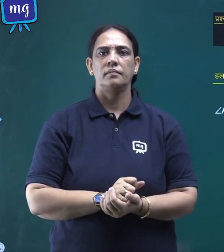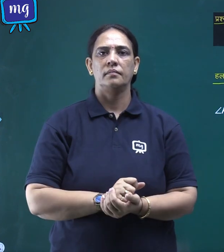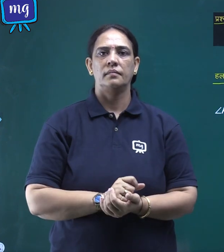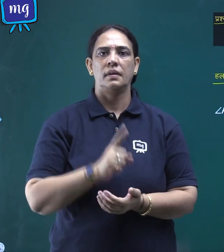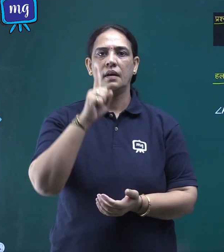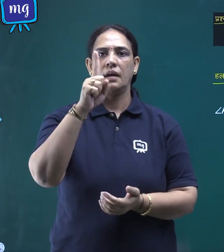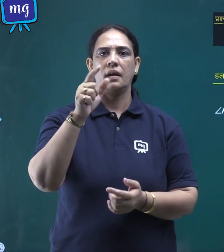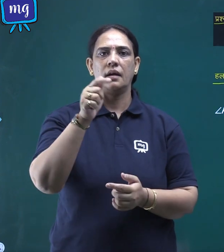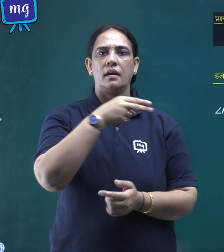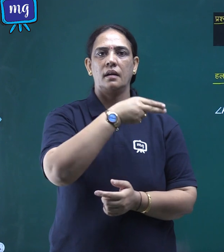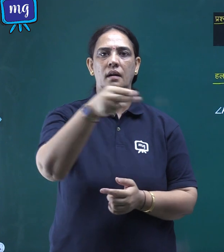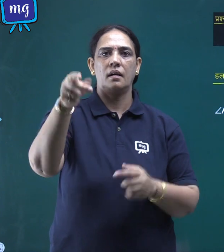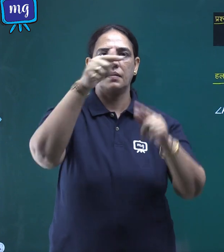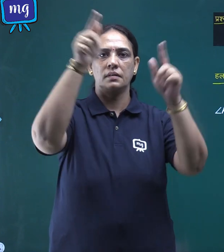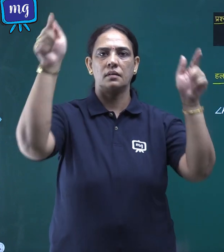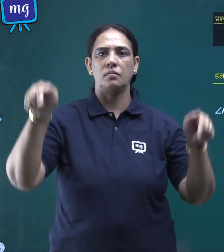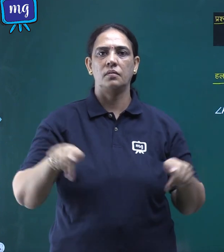एक चतुर्भुज है